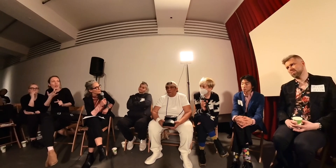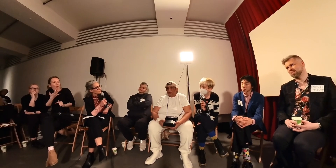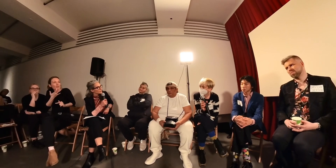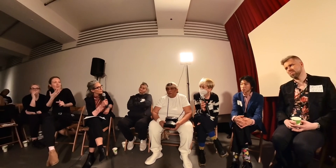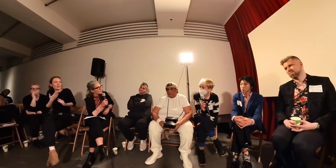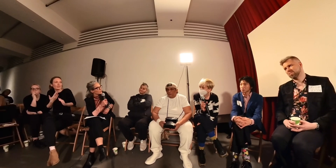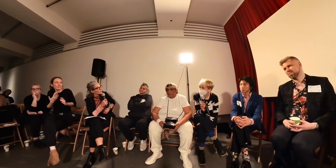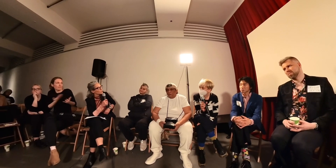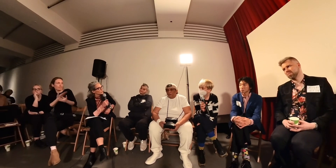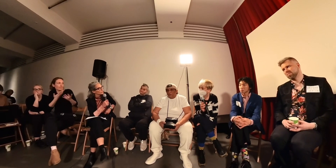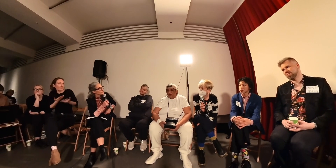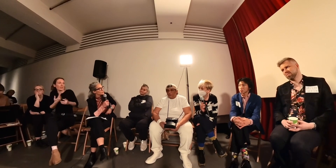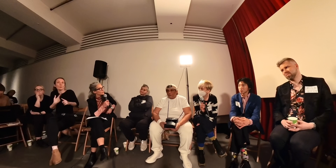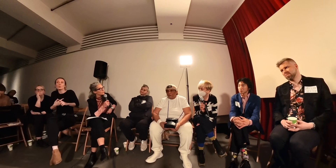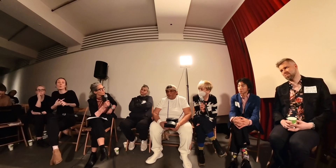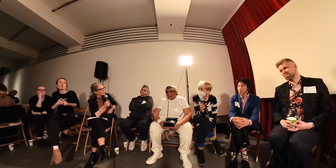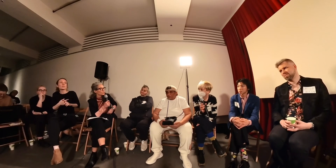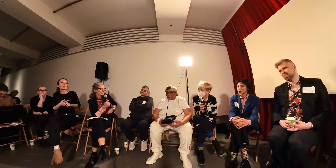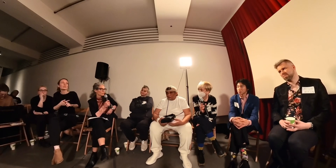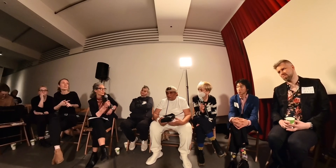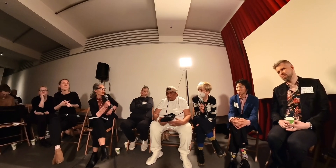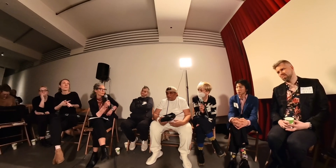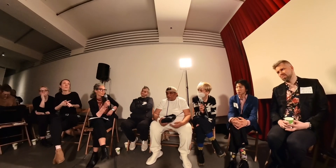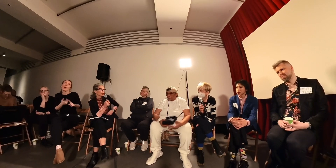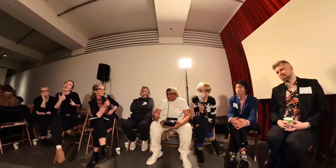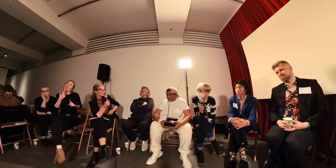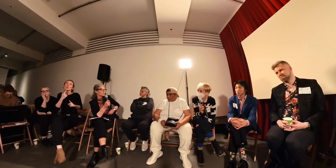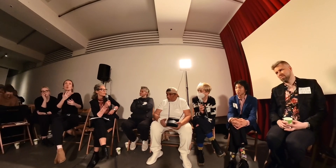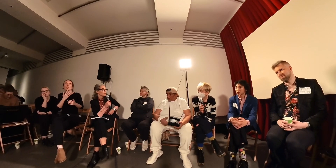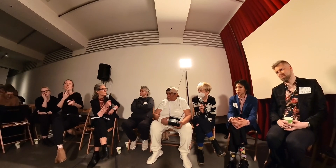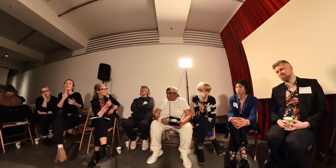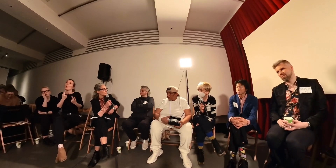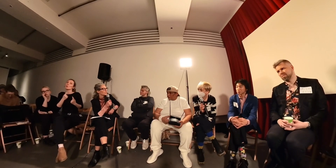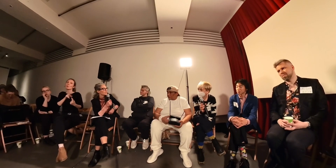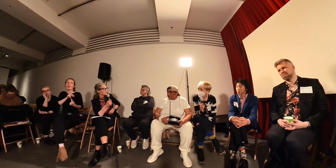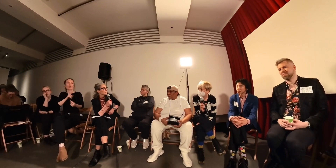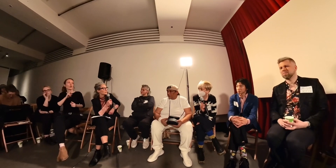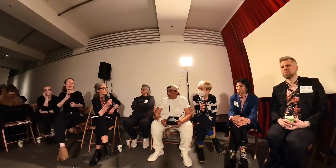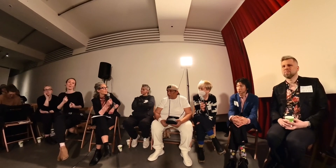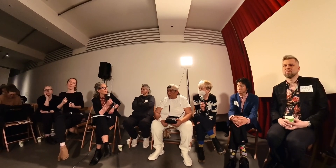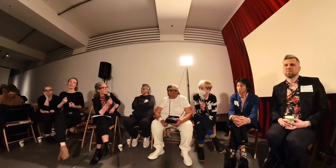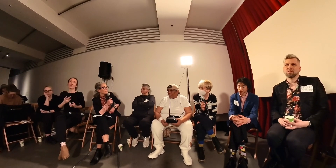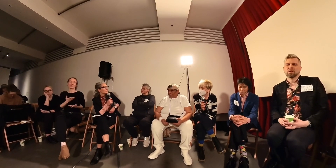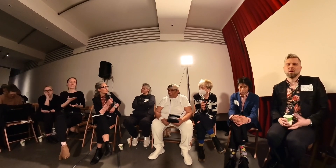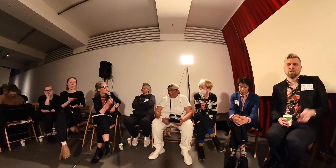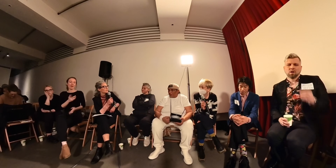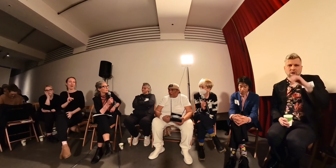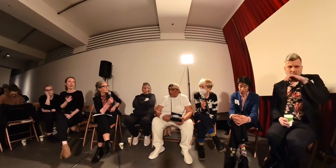a taky jaká je vlastně ta motivace, to už jste trošku řekli v tom úvodním sdílení,